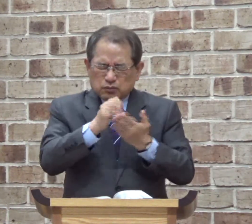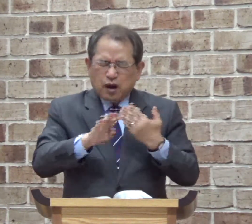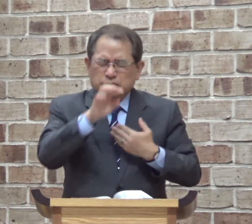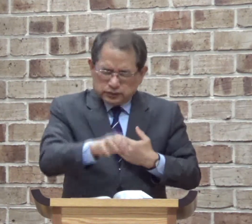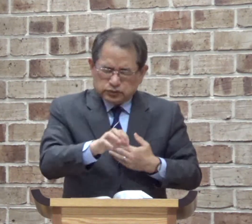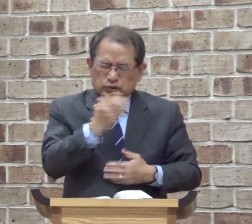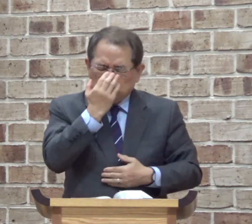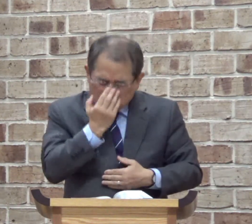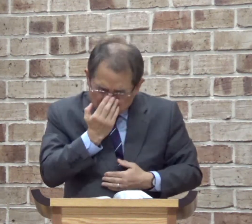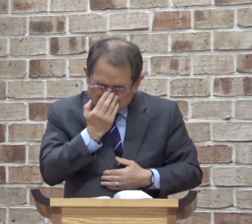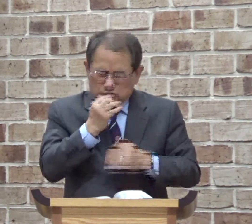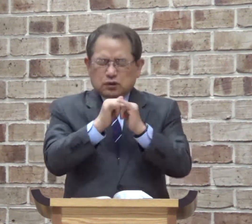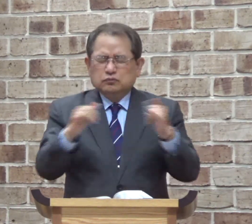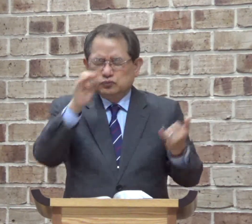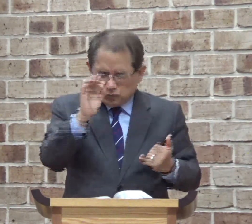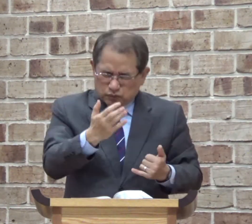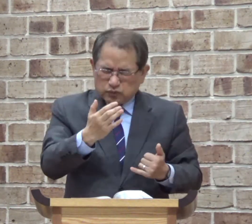하나님으로부터 사랑받도록